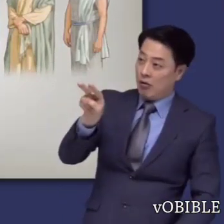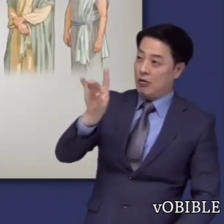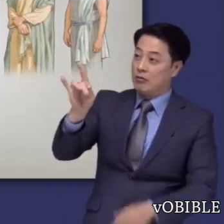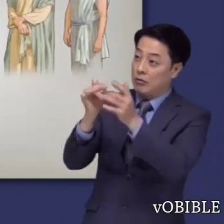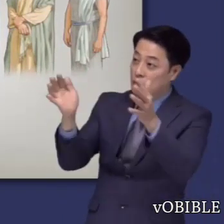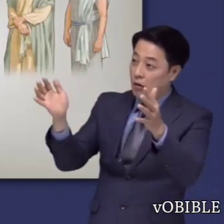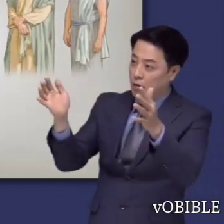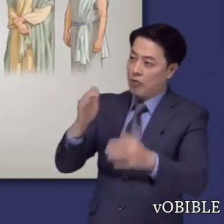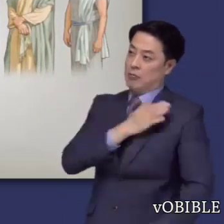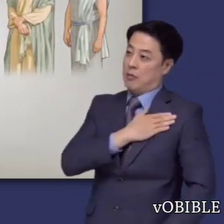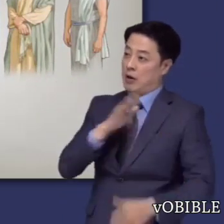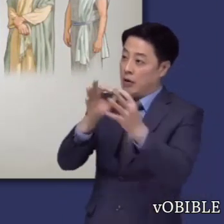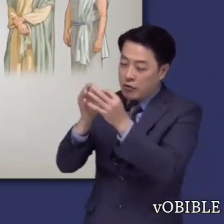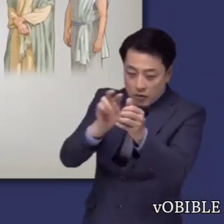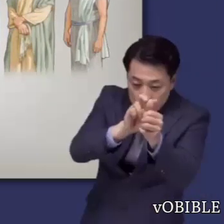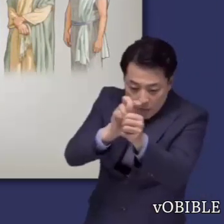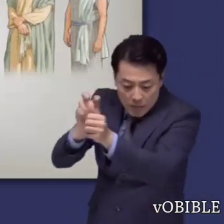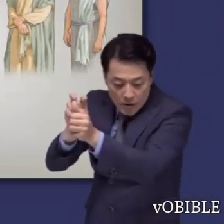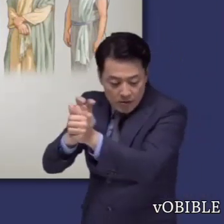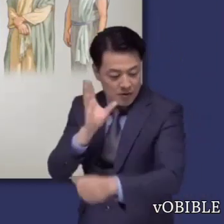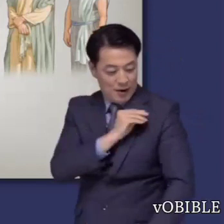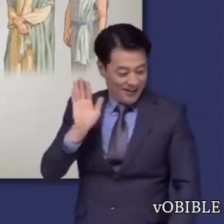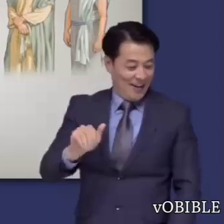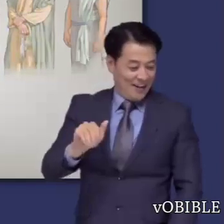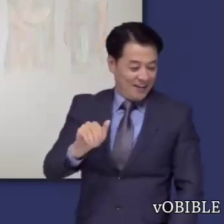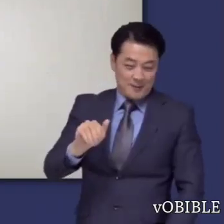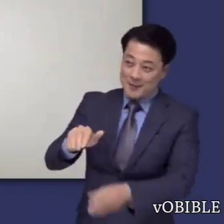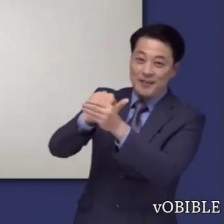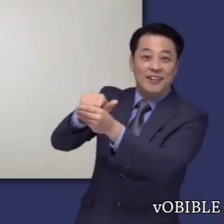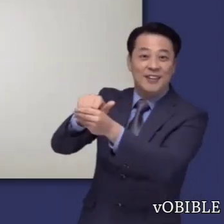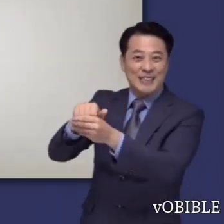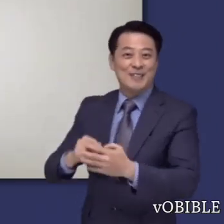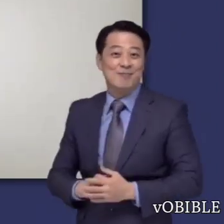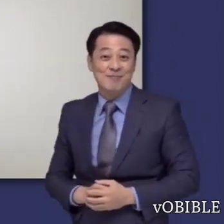此，保罗深信提多一定会做好在克里特的委派。